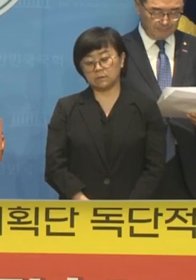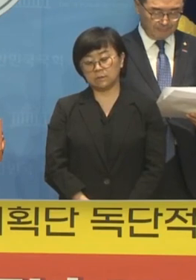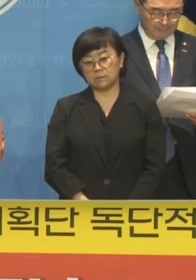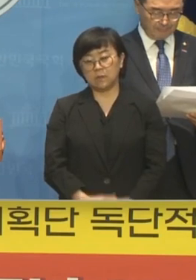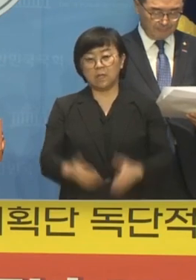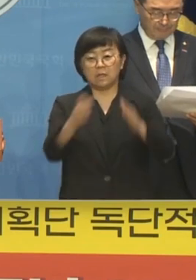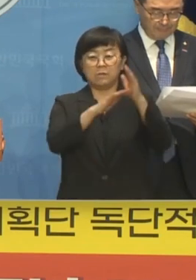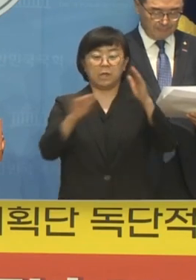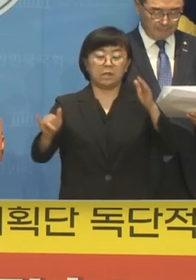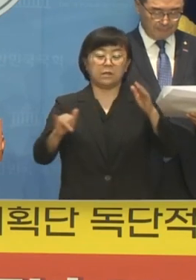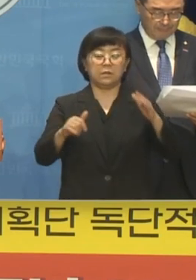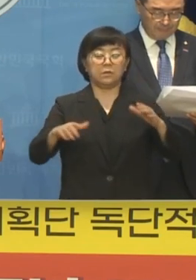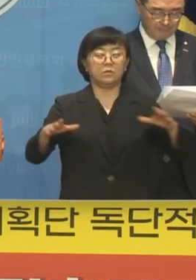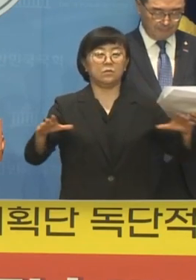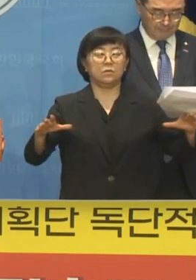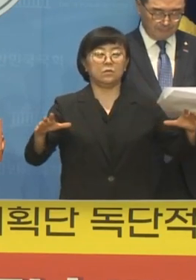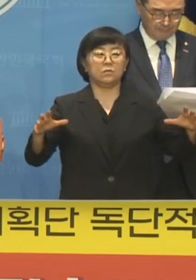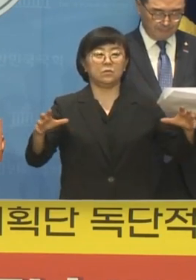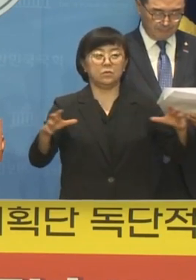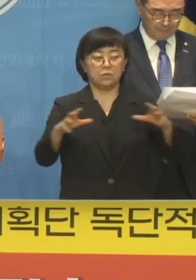유족 총연합